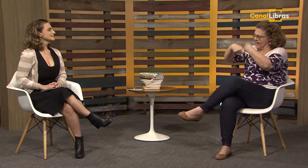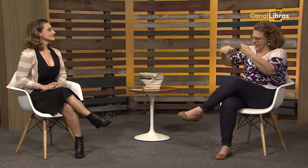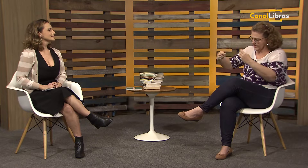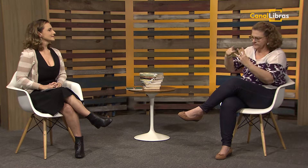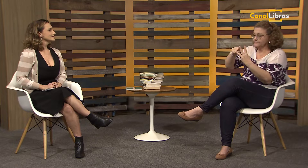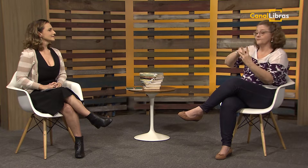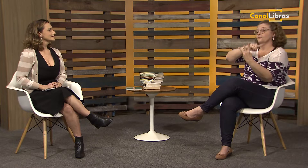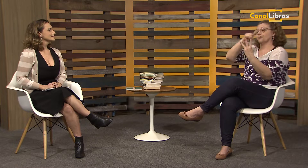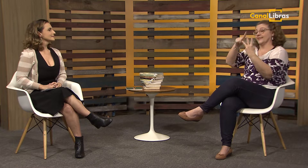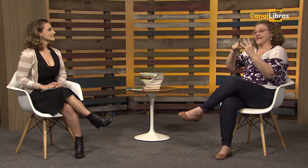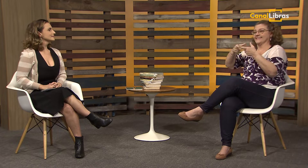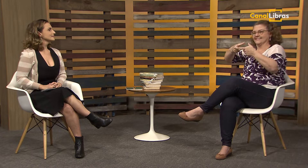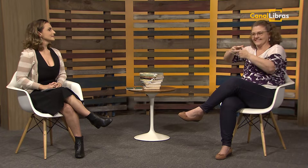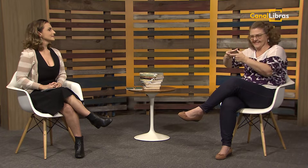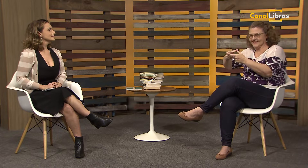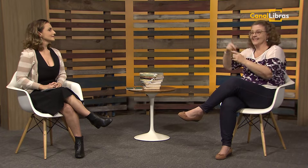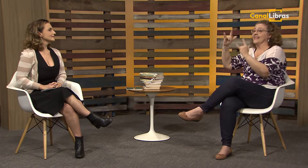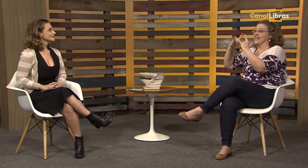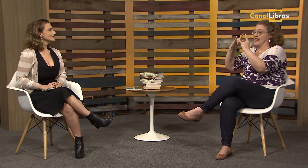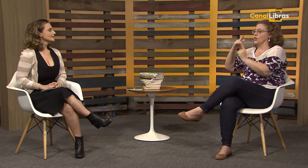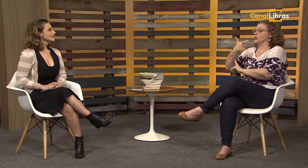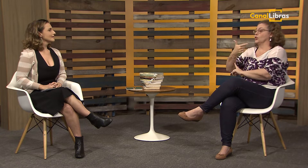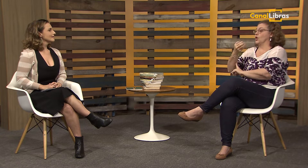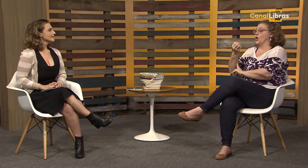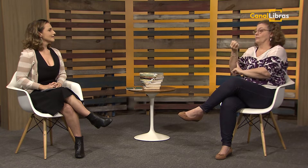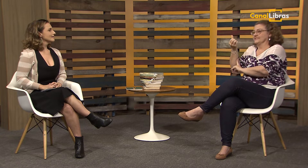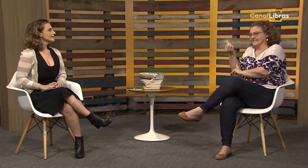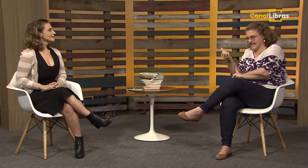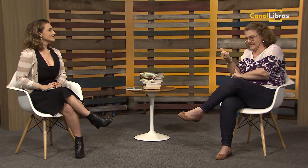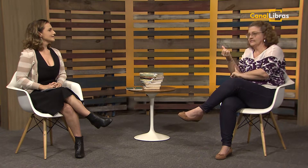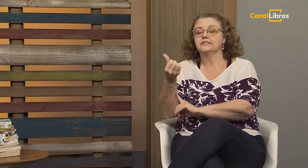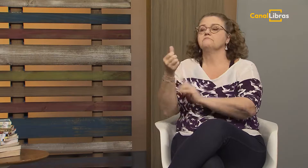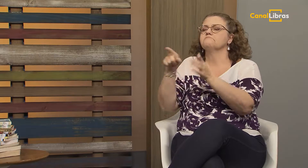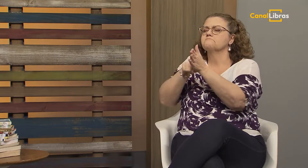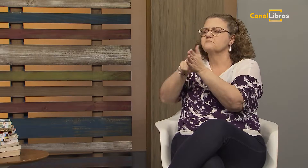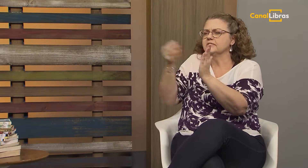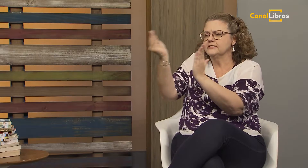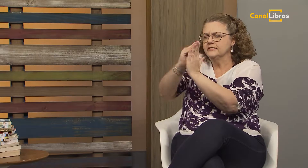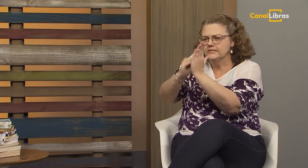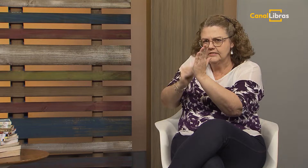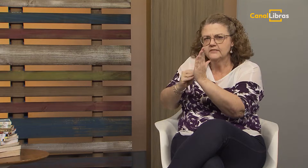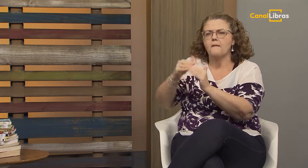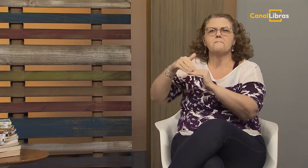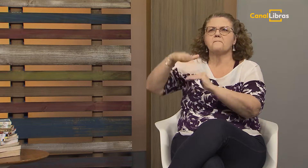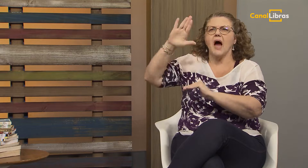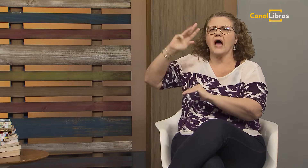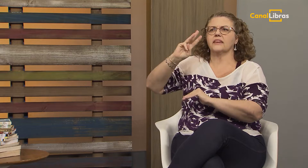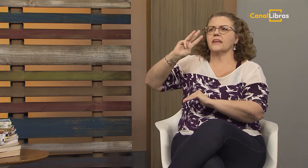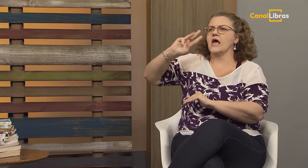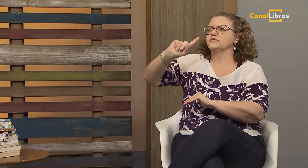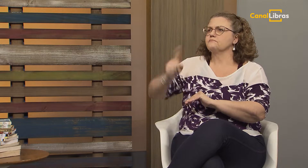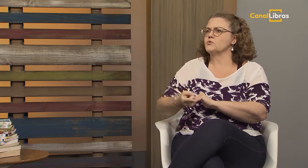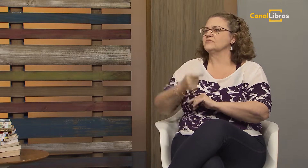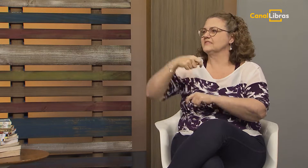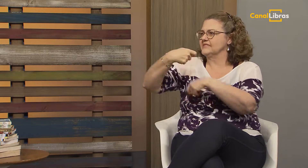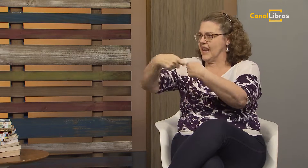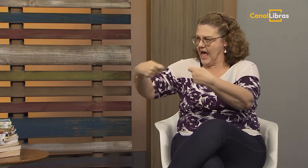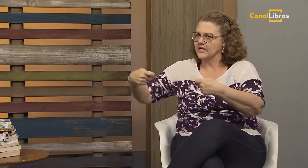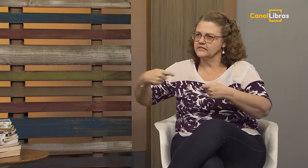produzido no ano de 2006, em forma de CD, pelo INES, com mais de 3.000 sinais registrados. Peguei todo esse material e usei